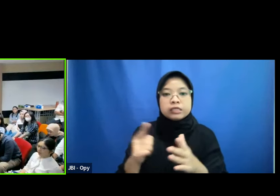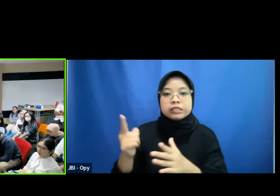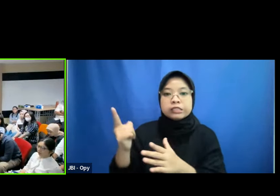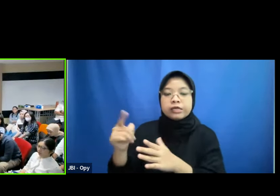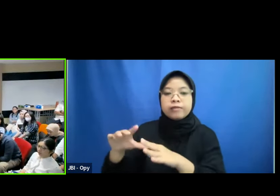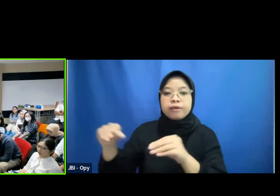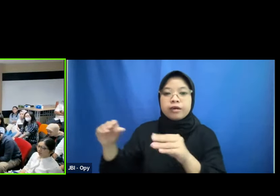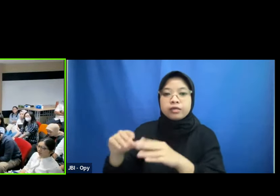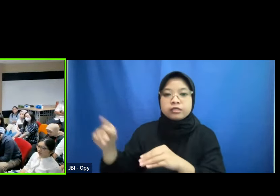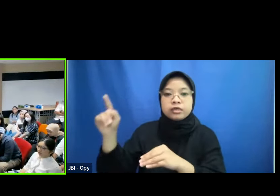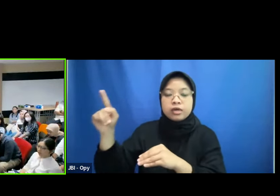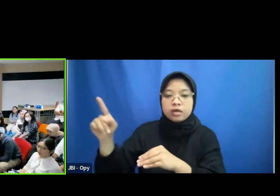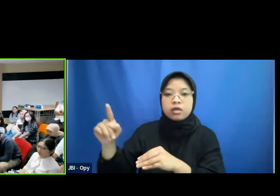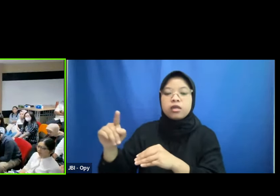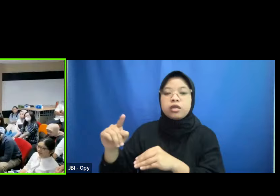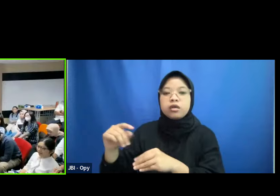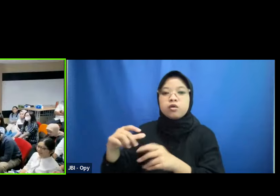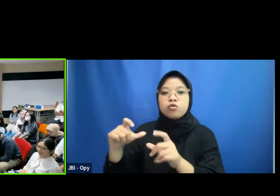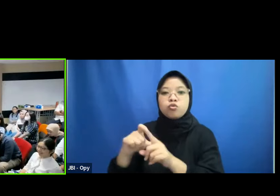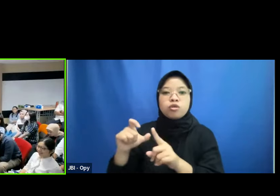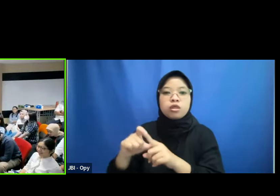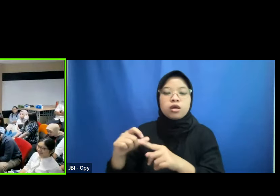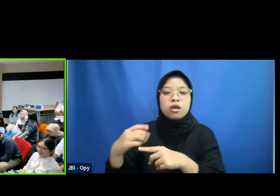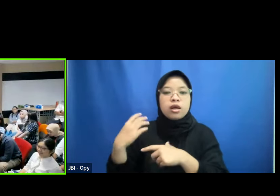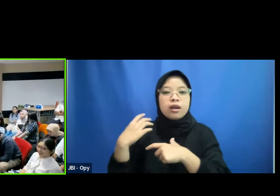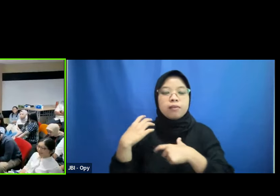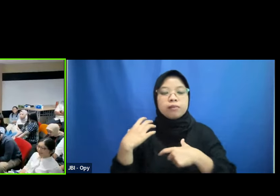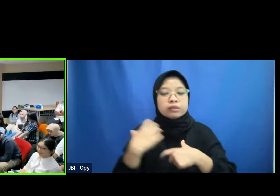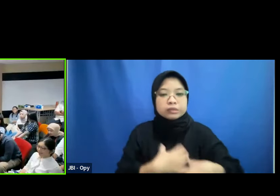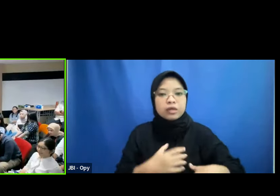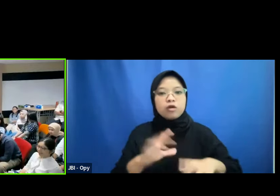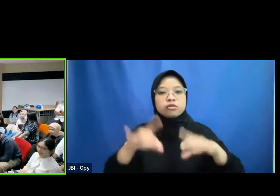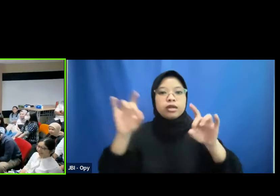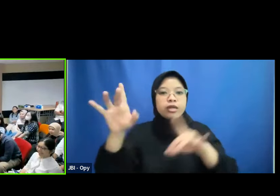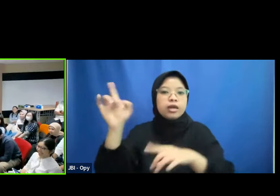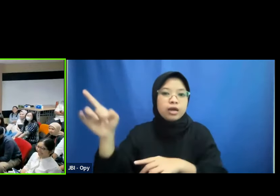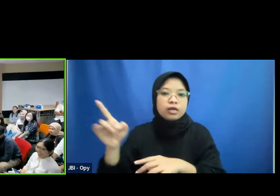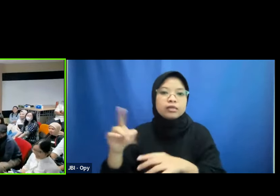working Australian y and to H lehinging